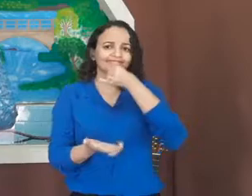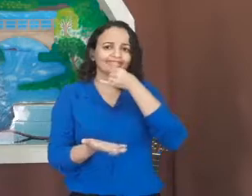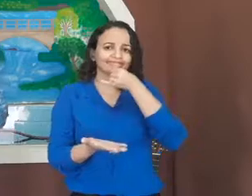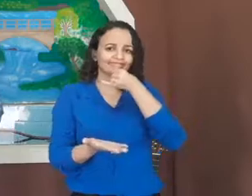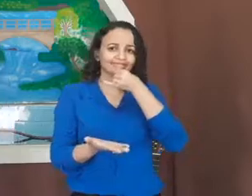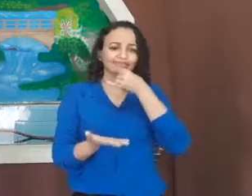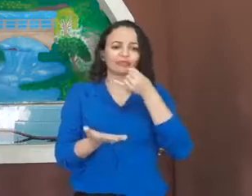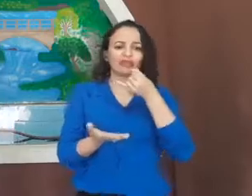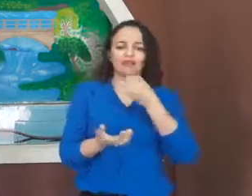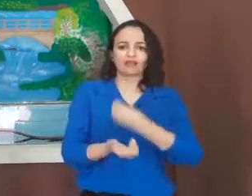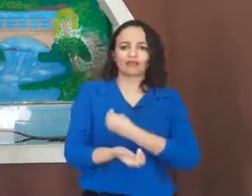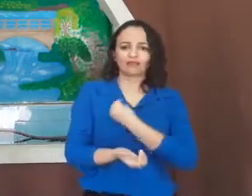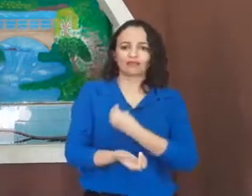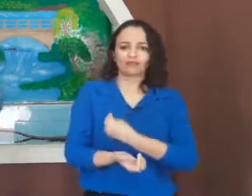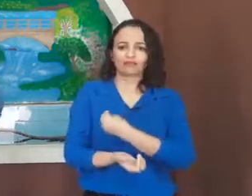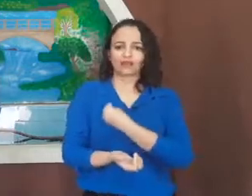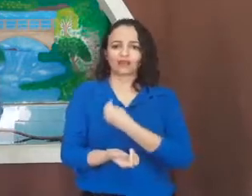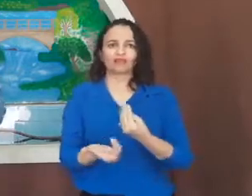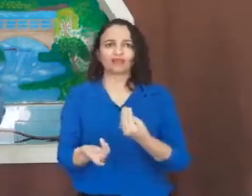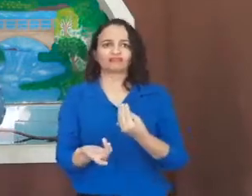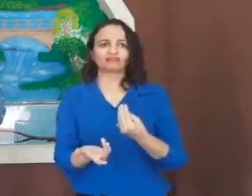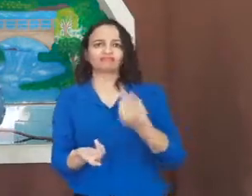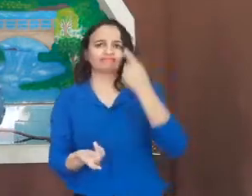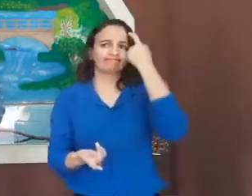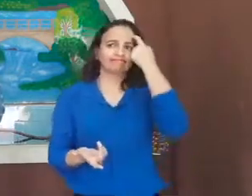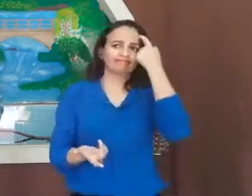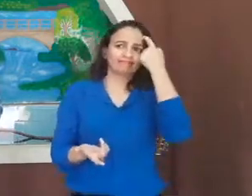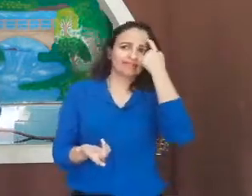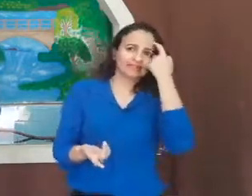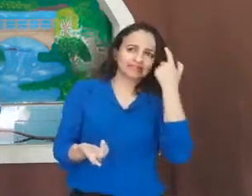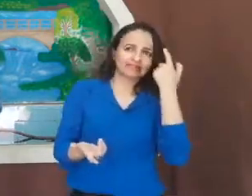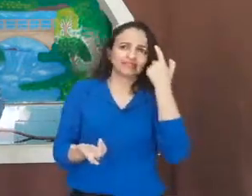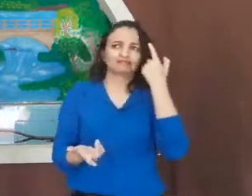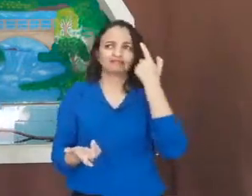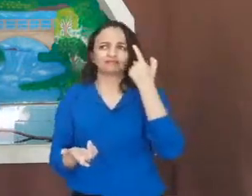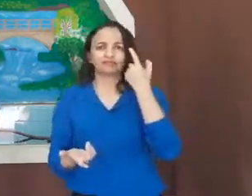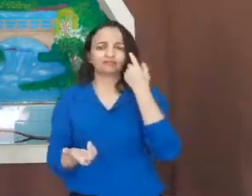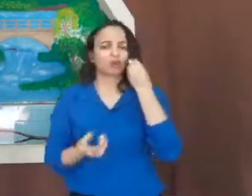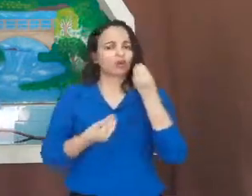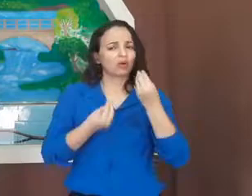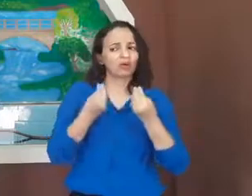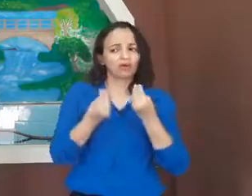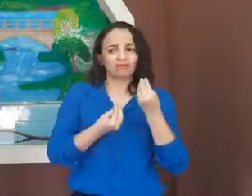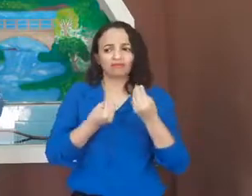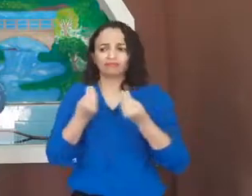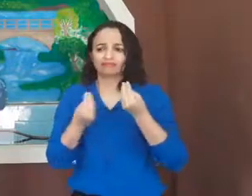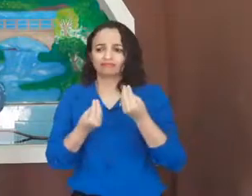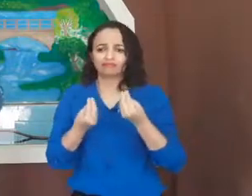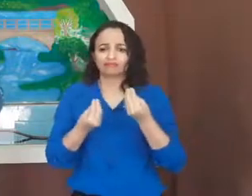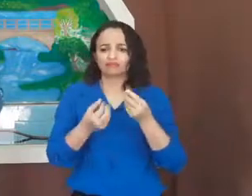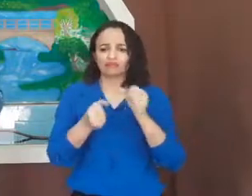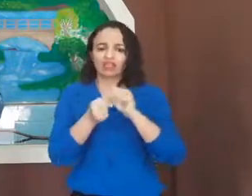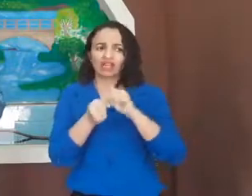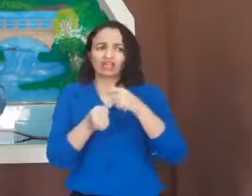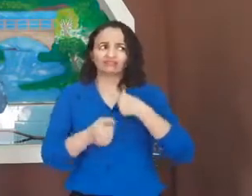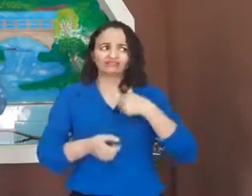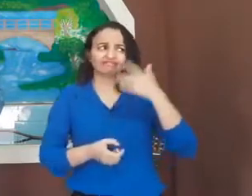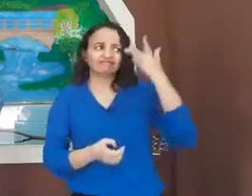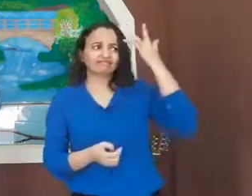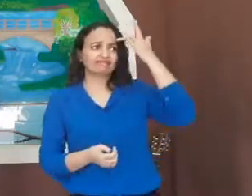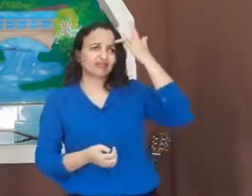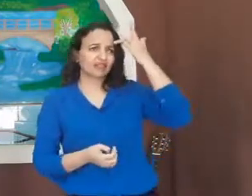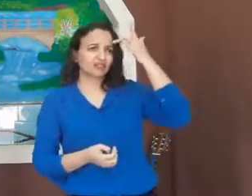a vida, a olhar as situações e somente a partir daquilo que nós achamos, que